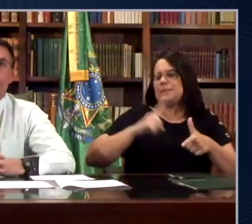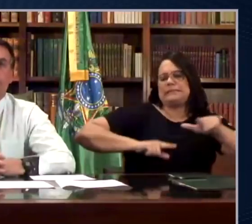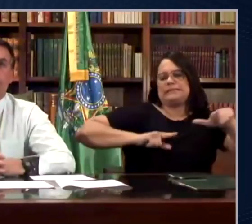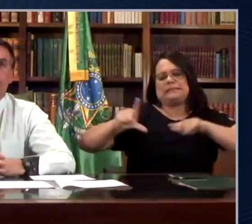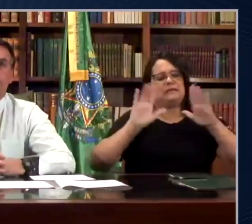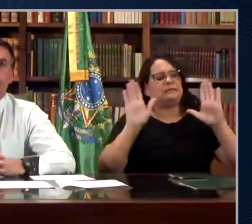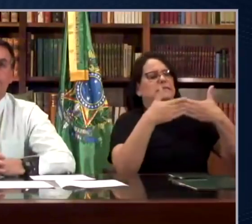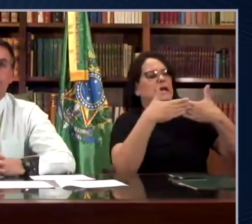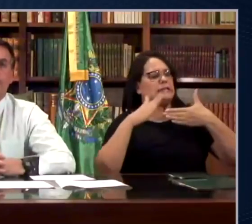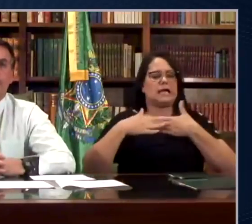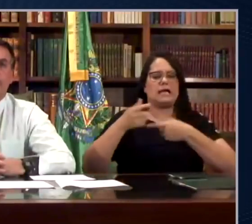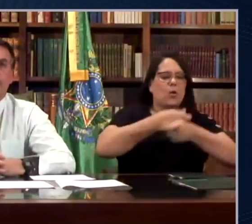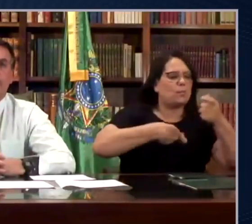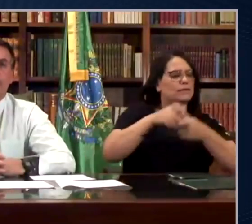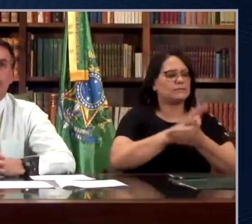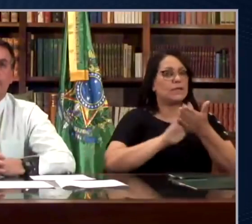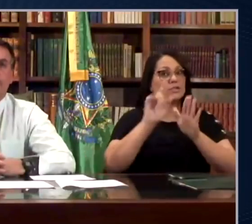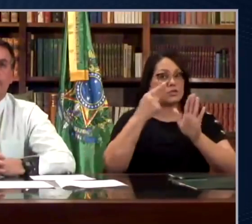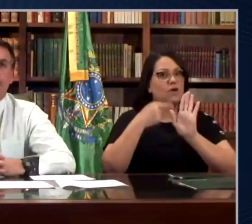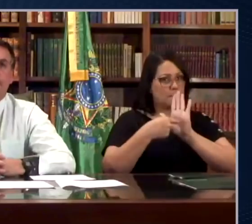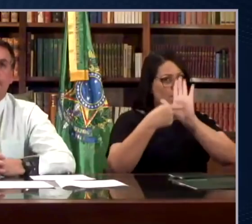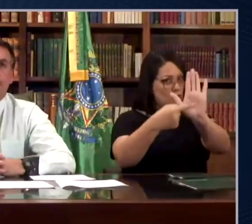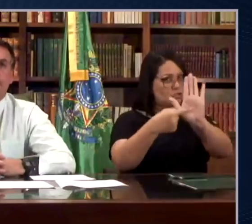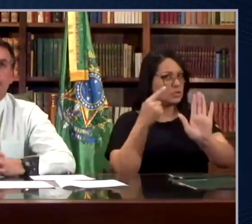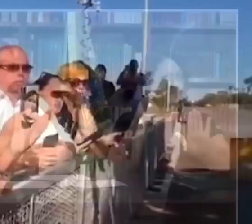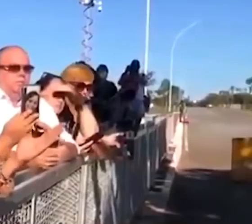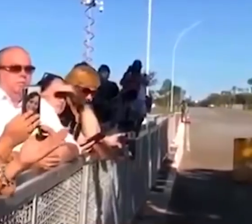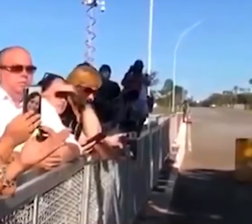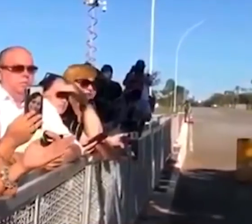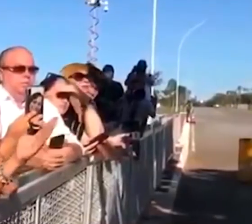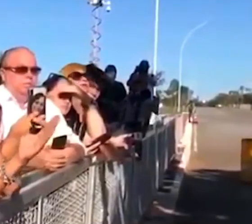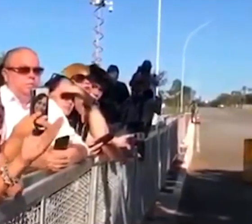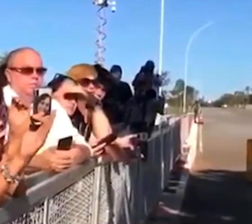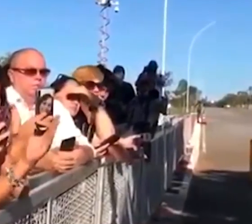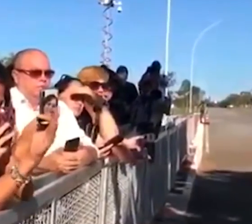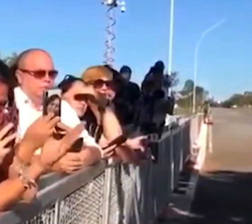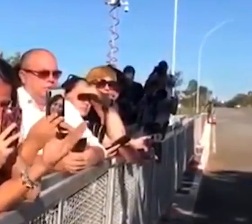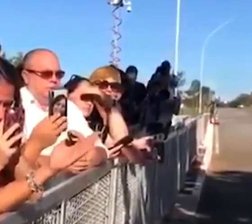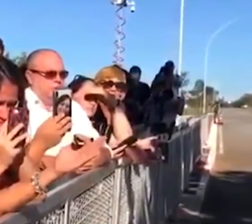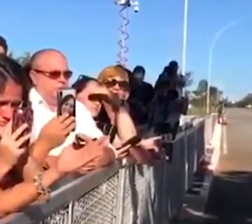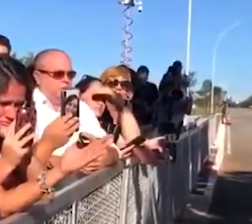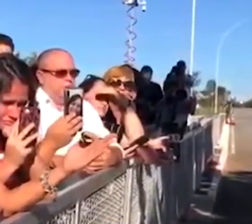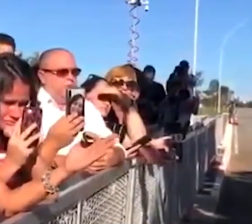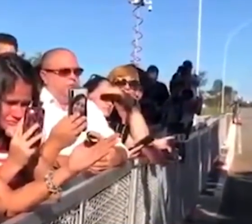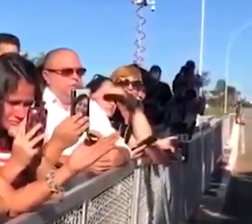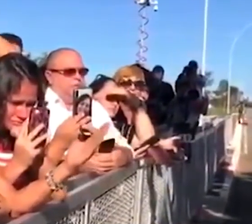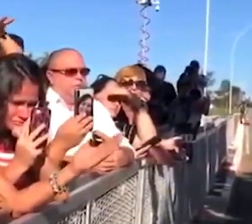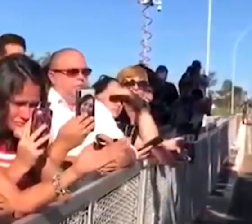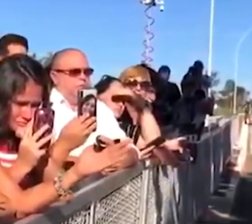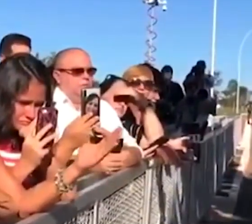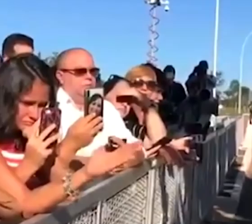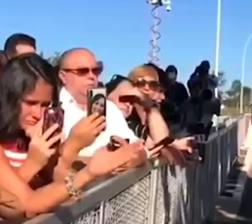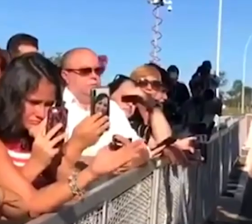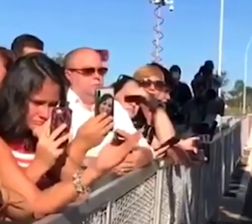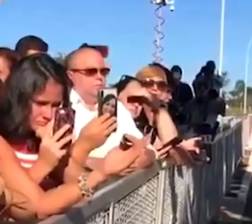do comércio. A gente separou aqui um trecho desse vídeo, vamos acompanhar. Põe para esse governador, já decretou de novo mais um mês